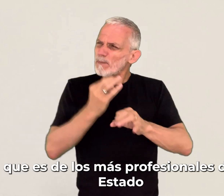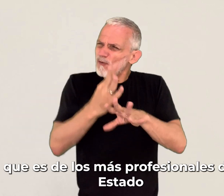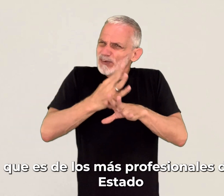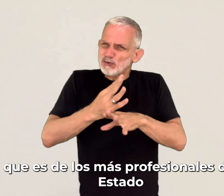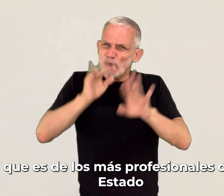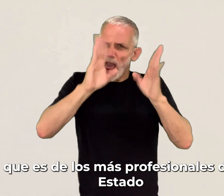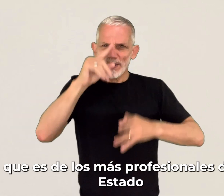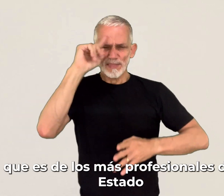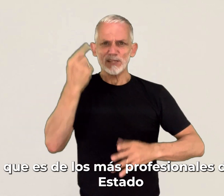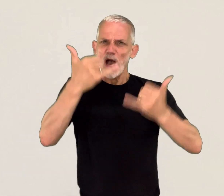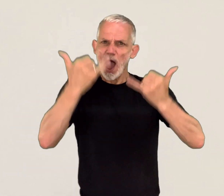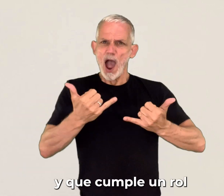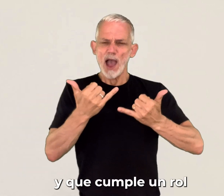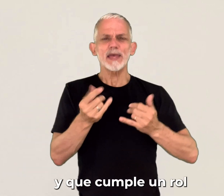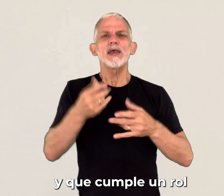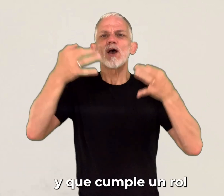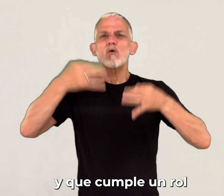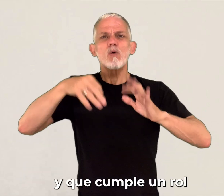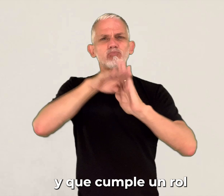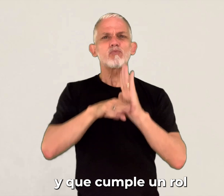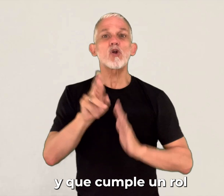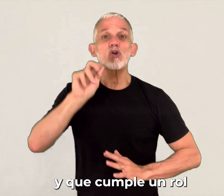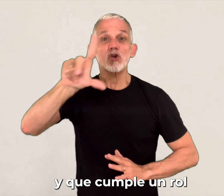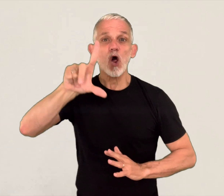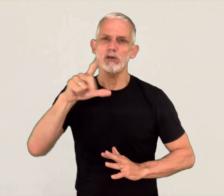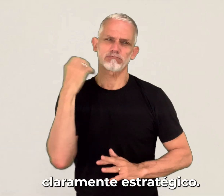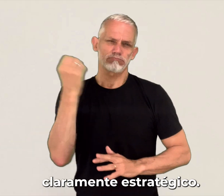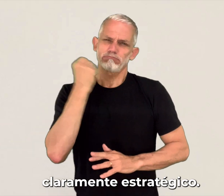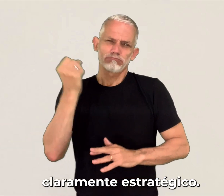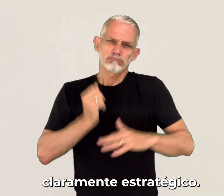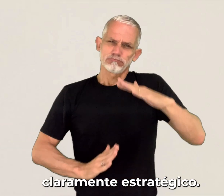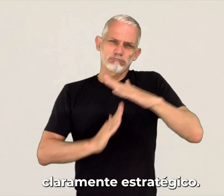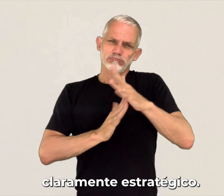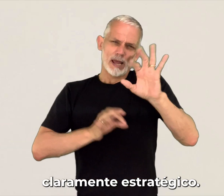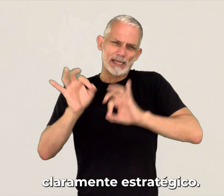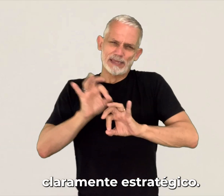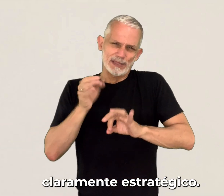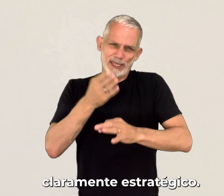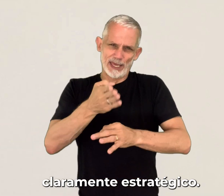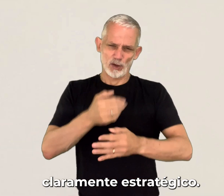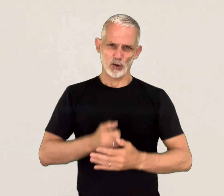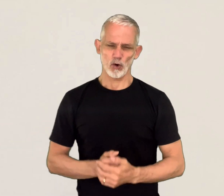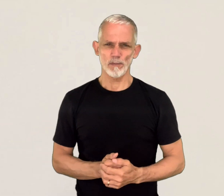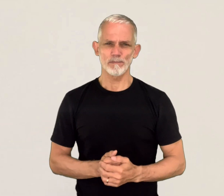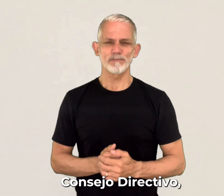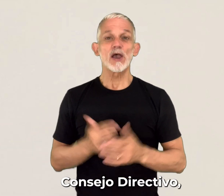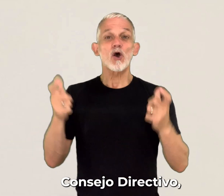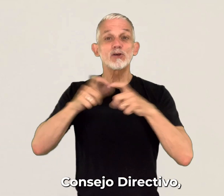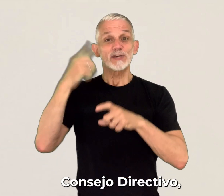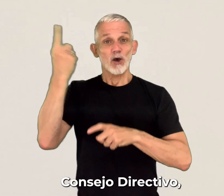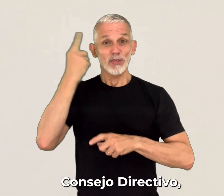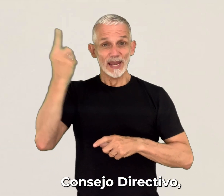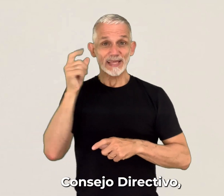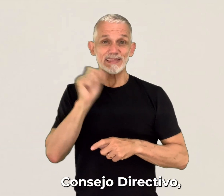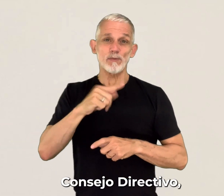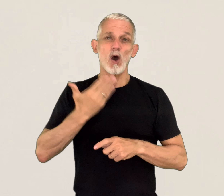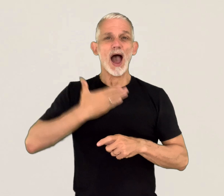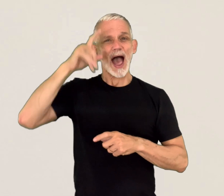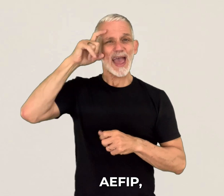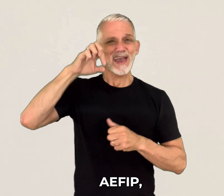más profesionales del estado y que cumple un rol claramente estratégico consejo